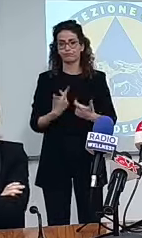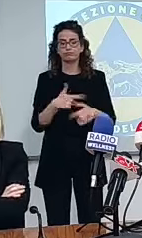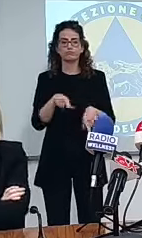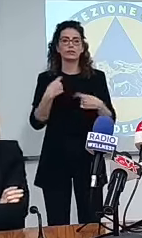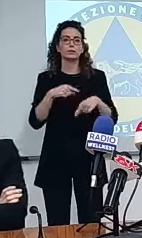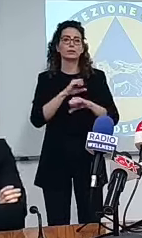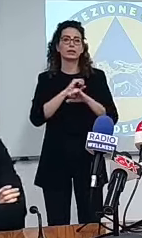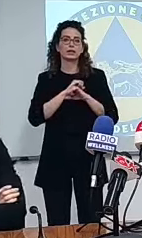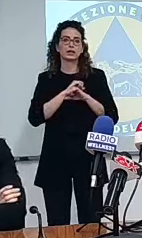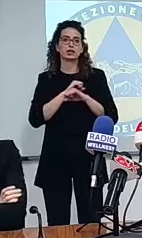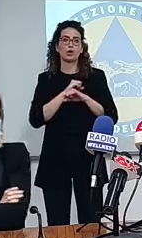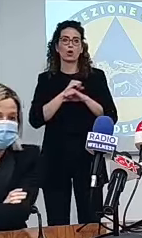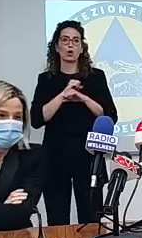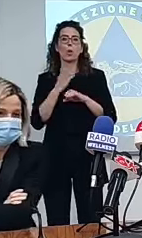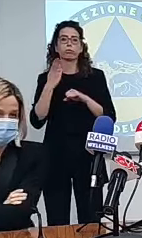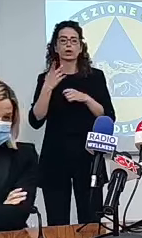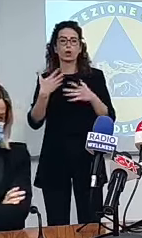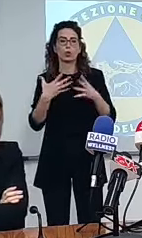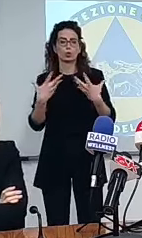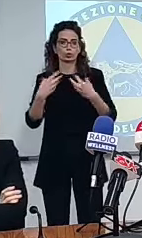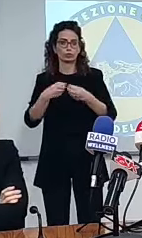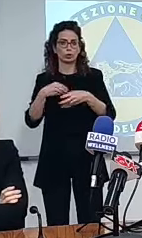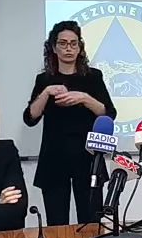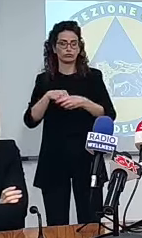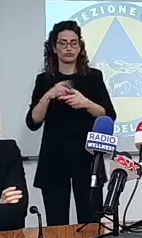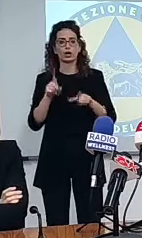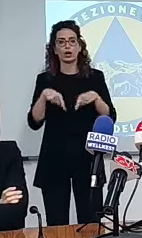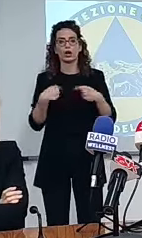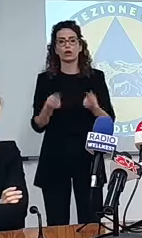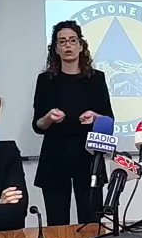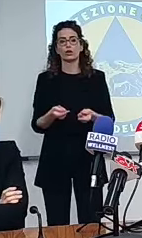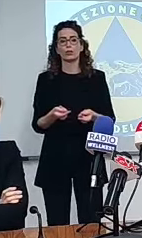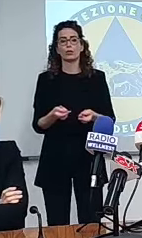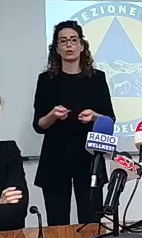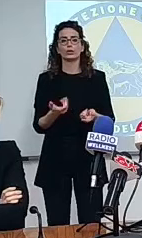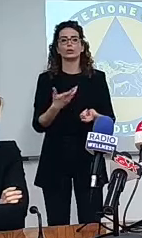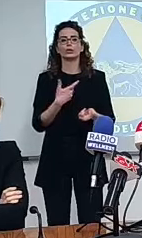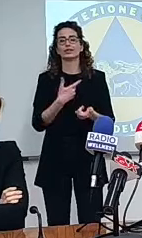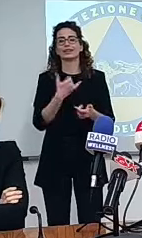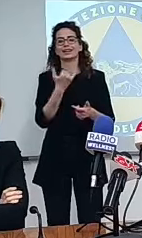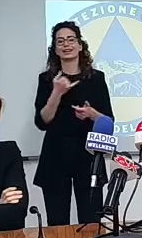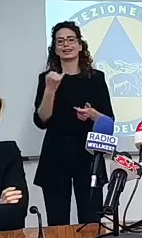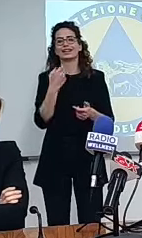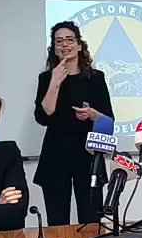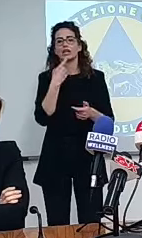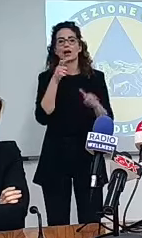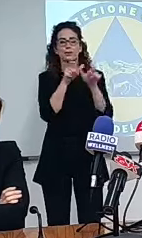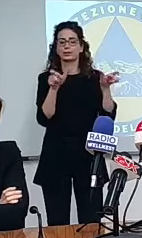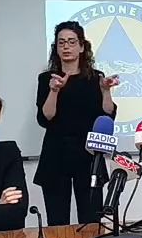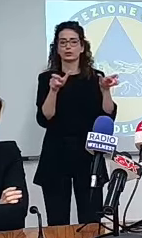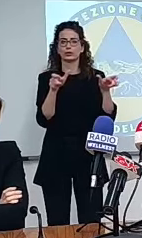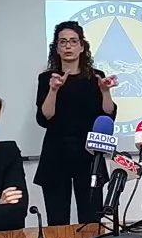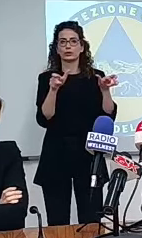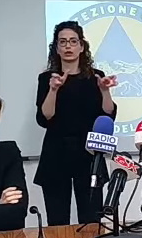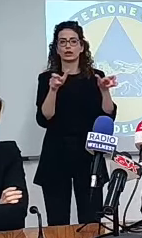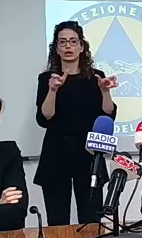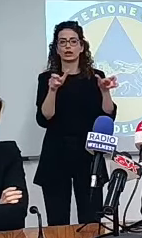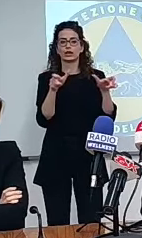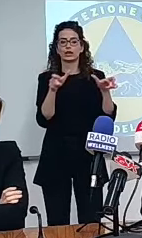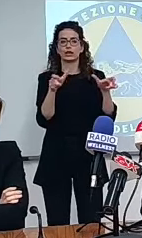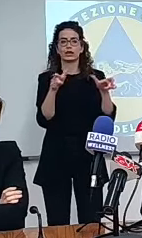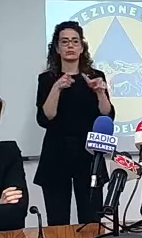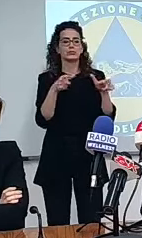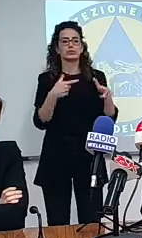che coinvolga anche Belluno. Dopodiché resteranno, diciamo, gli irriducibili, coloro che